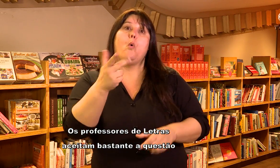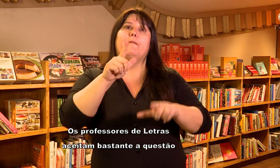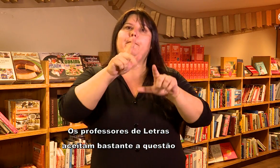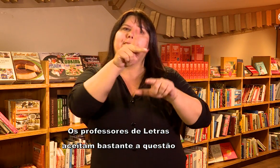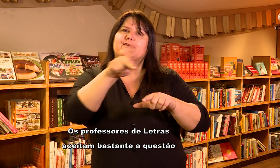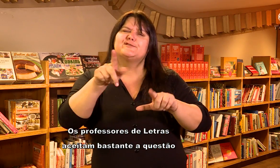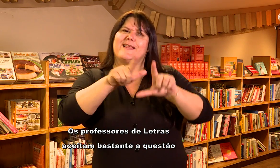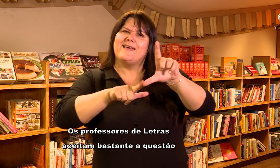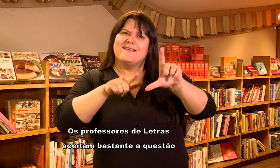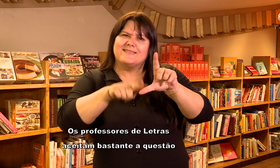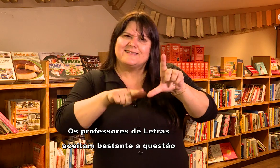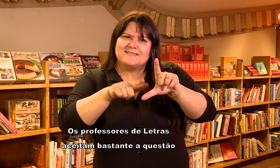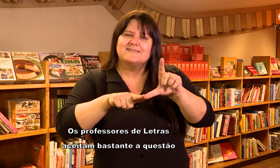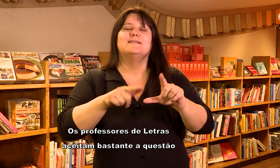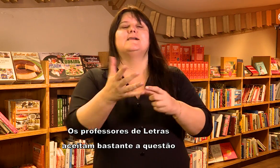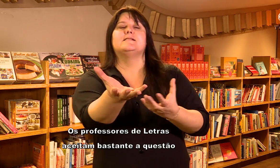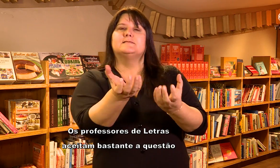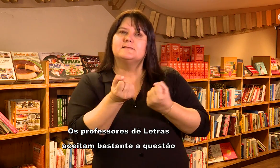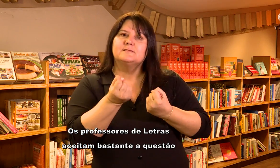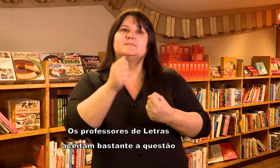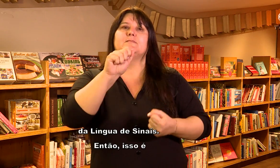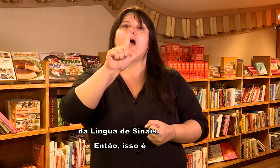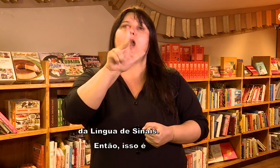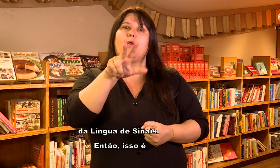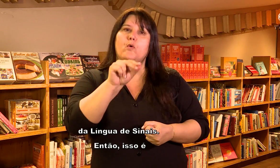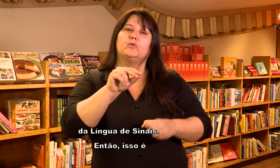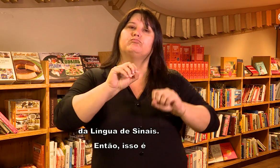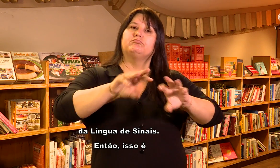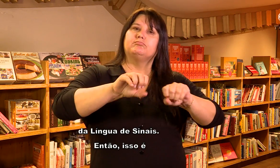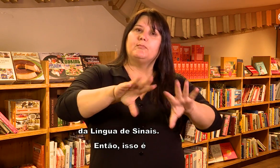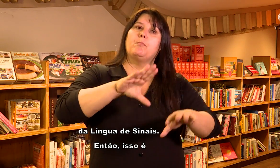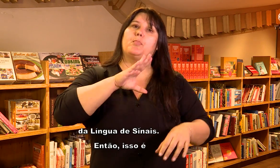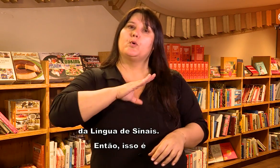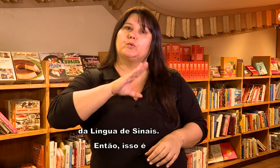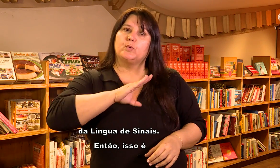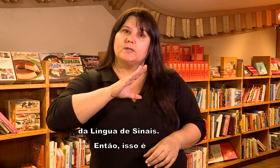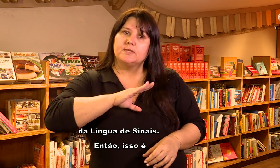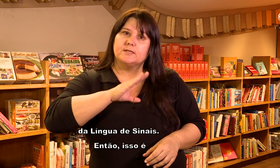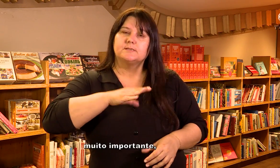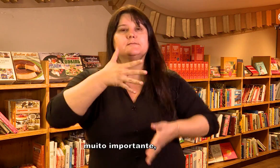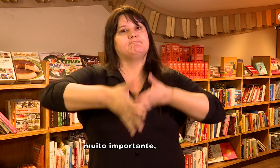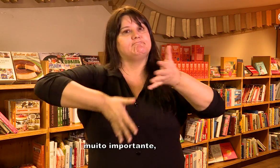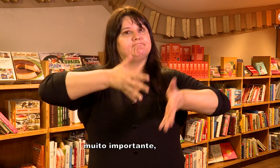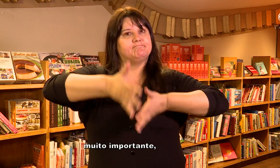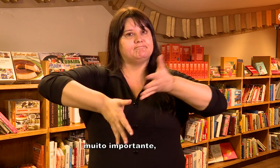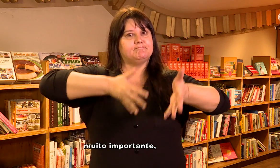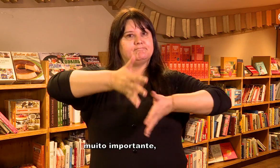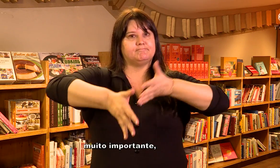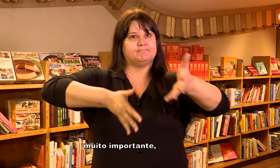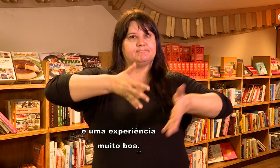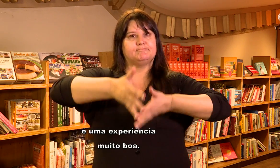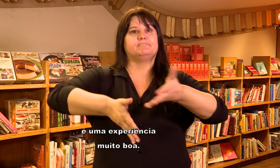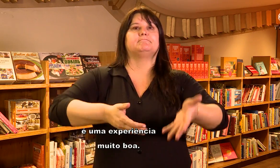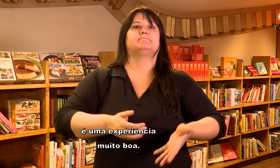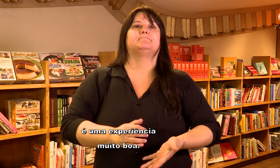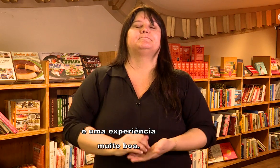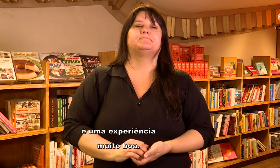professores de letras aceitam bastante a questão da língua de sinais. Então, isso é muito importante. É uma experiência muito